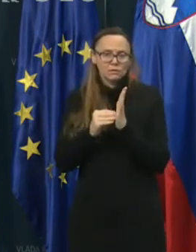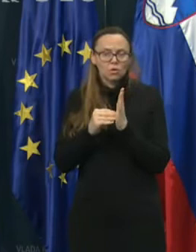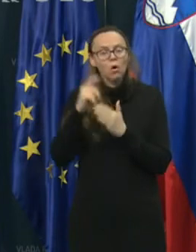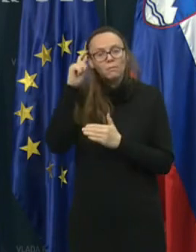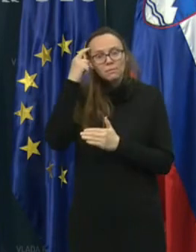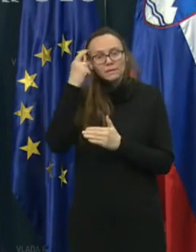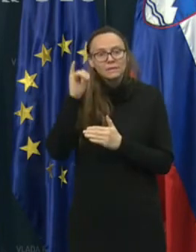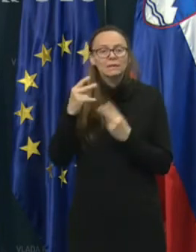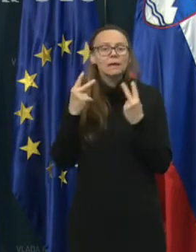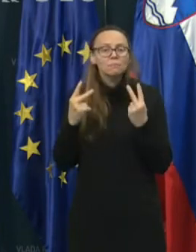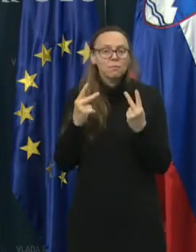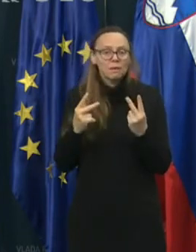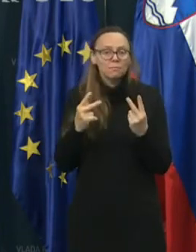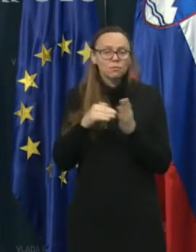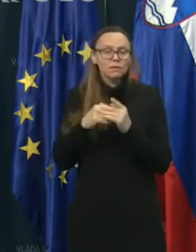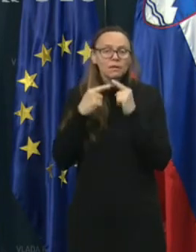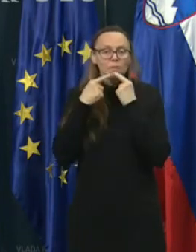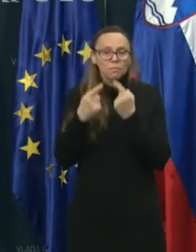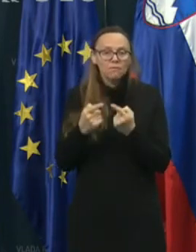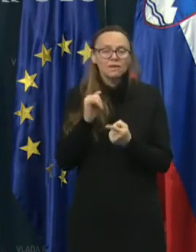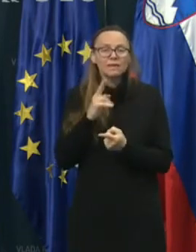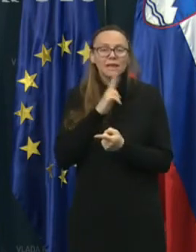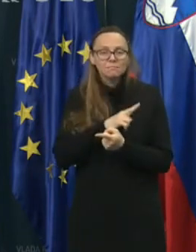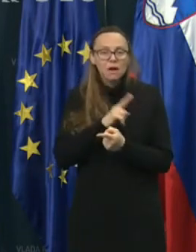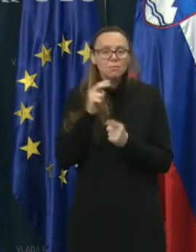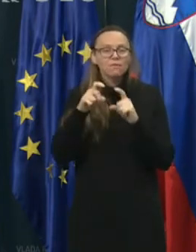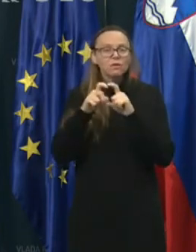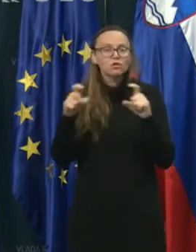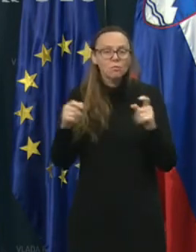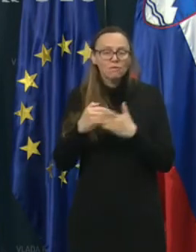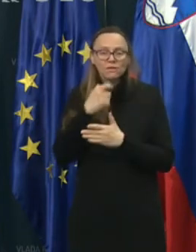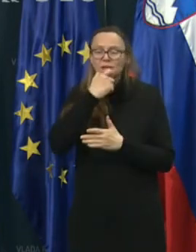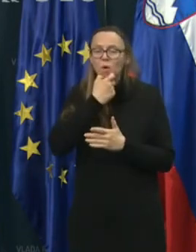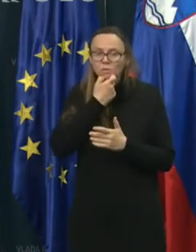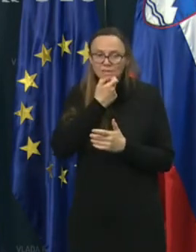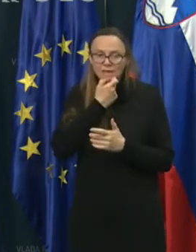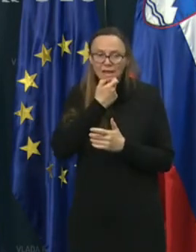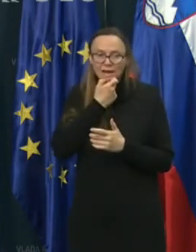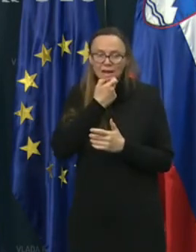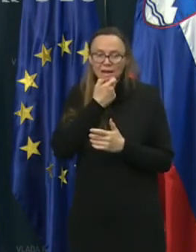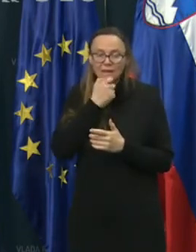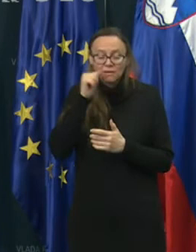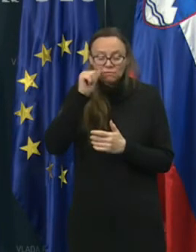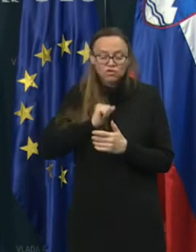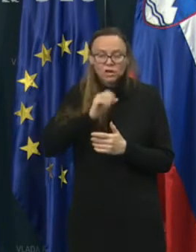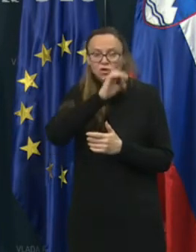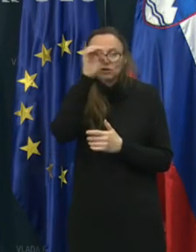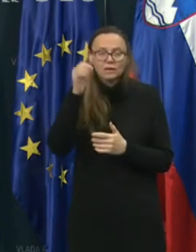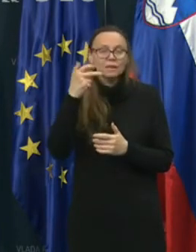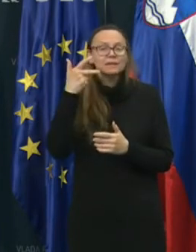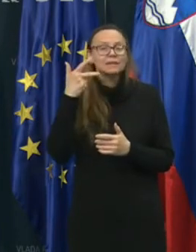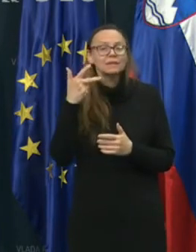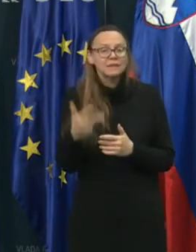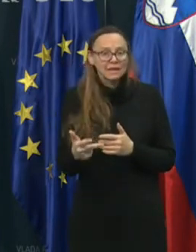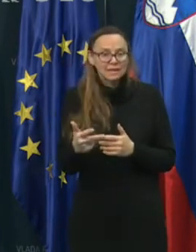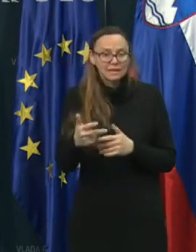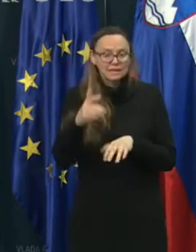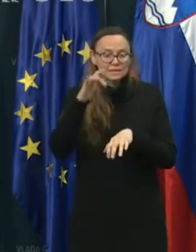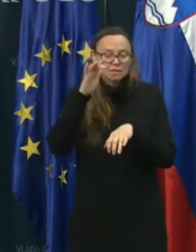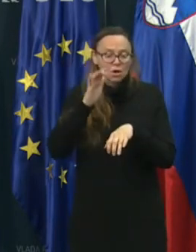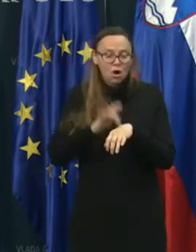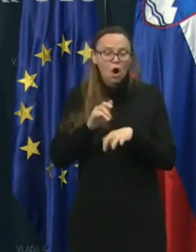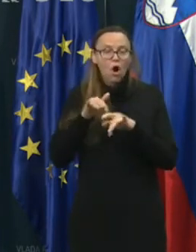zdi pomembno omeniti, da imamo v domovih za ostarele na včerajšnji dan 30